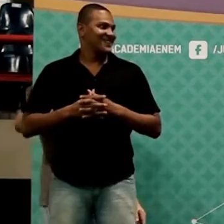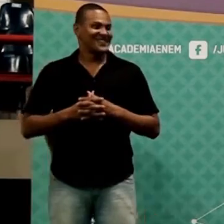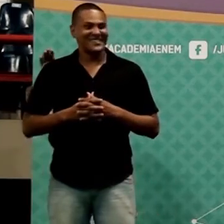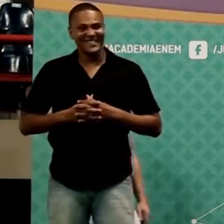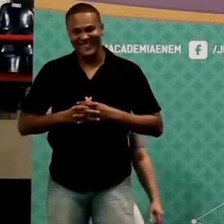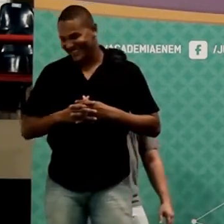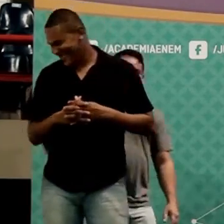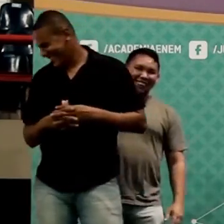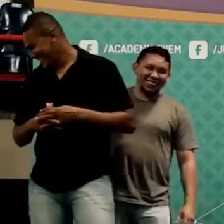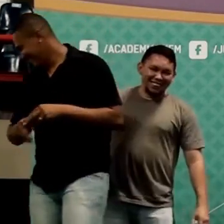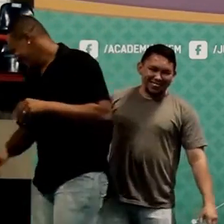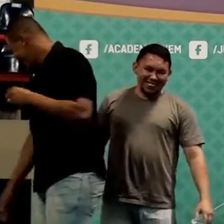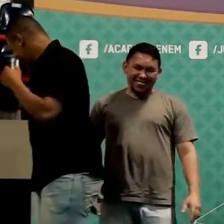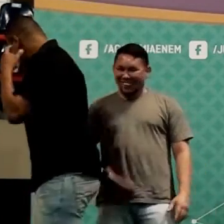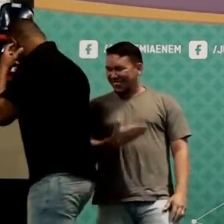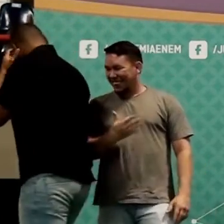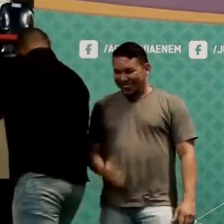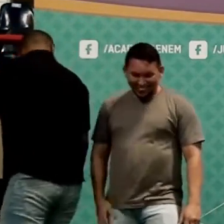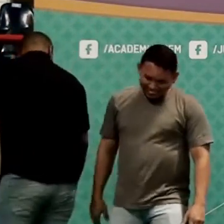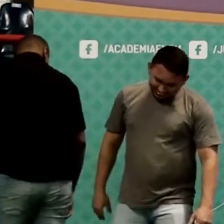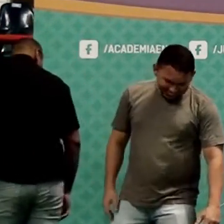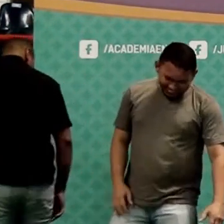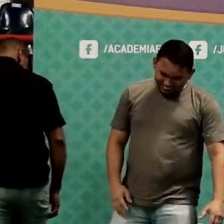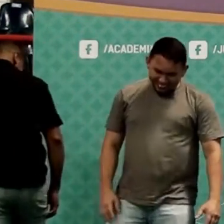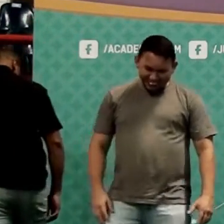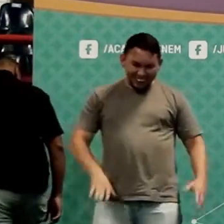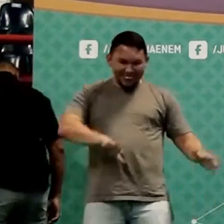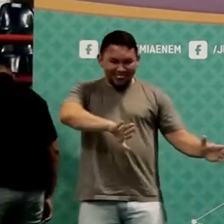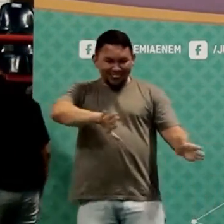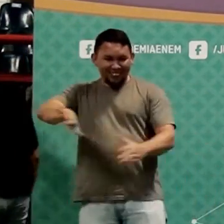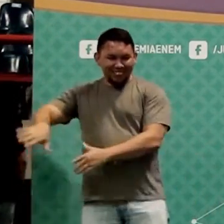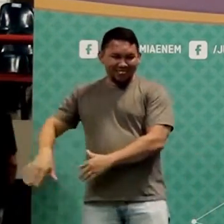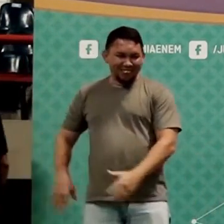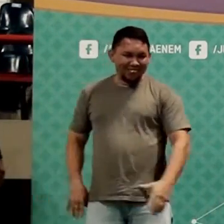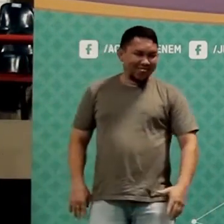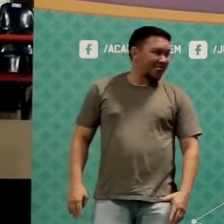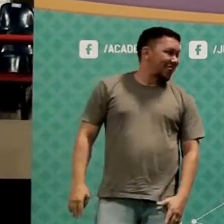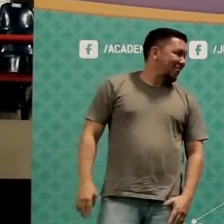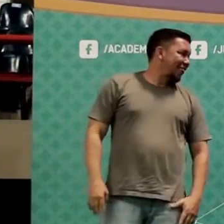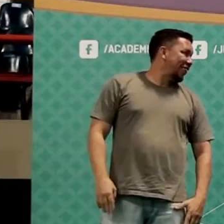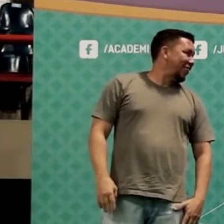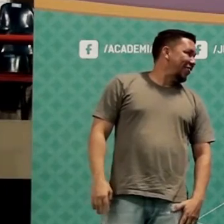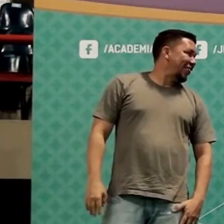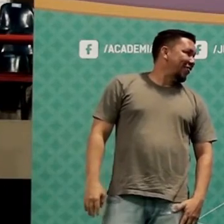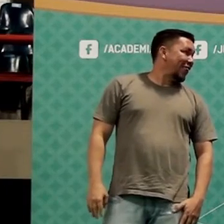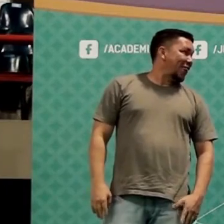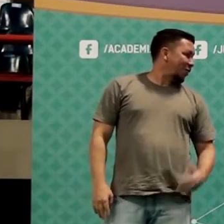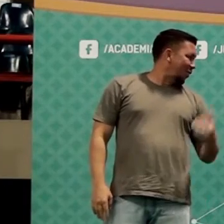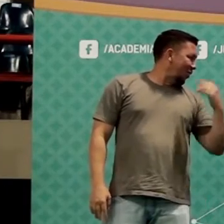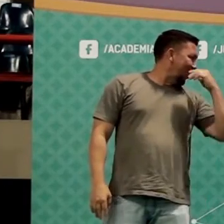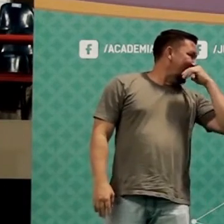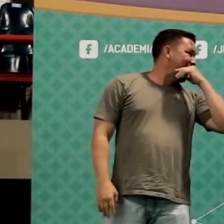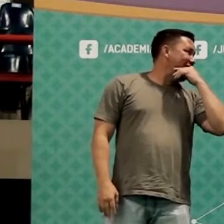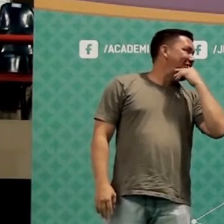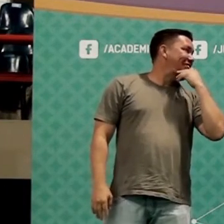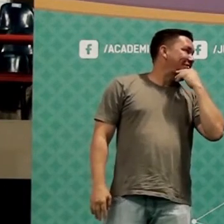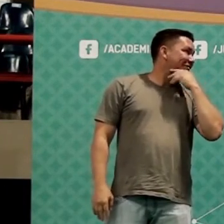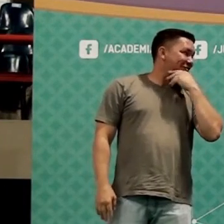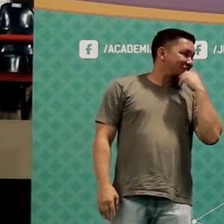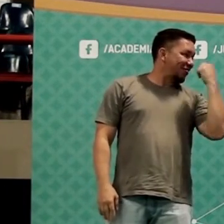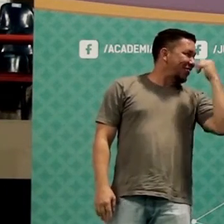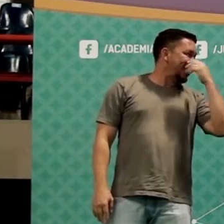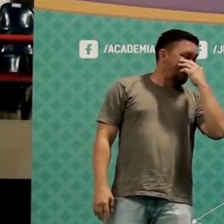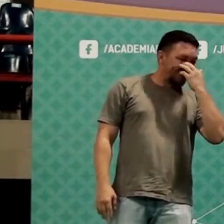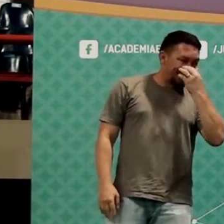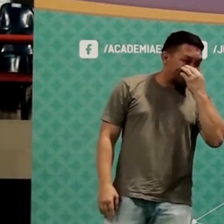Aí é sensacional. Bora. Tu deixou pelo menos um biscoito do cara, que o cara comprou um pacote de biscoito. Toda vez que ele vem pra cá, tu come um biscoito